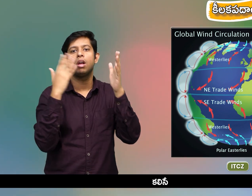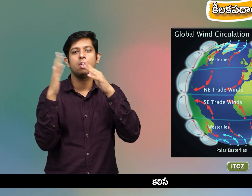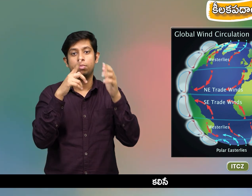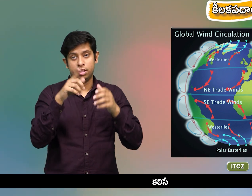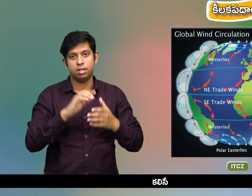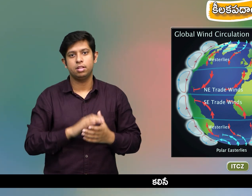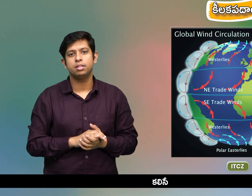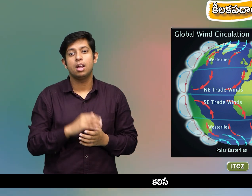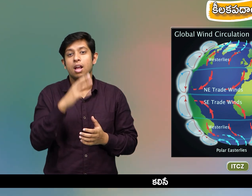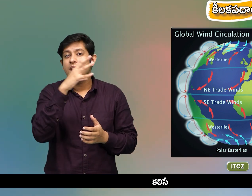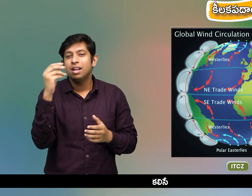కలిసే